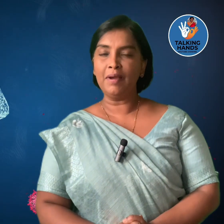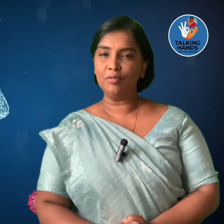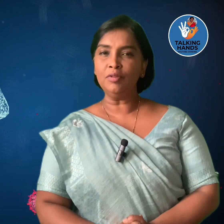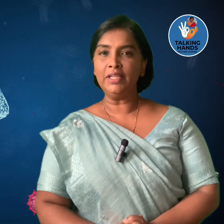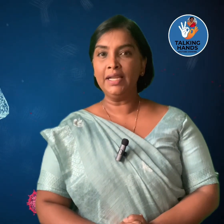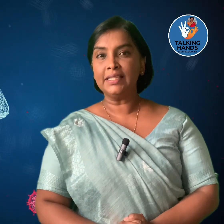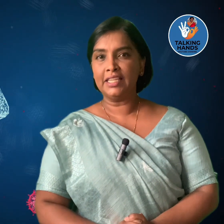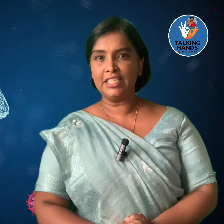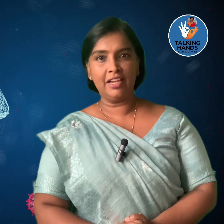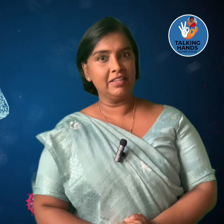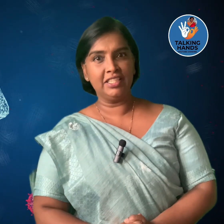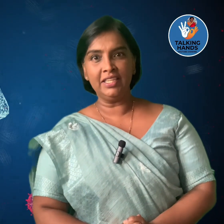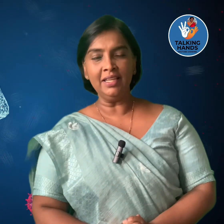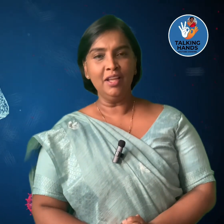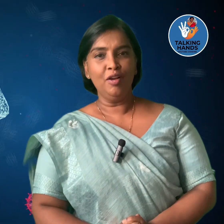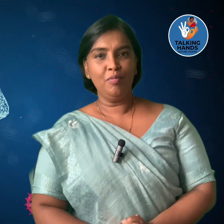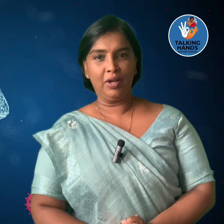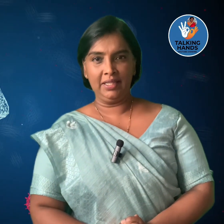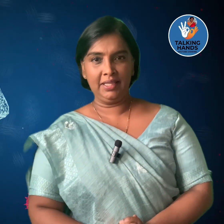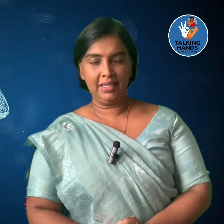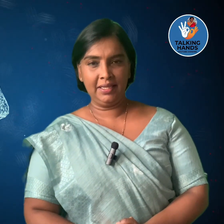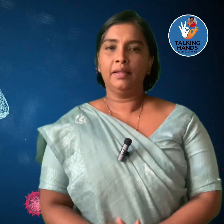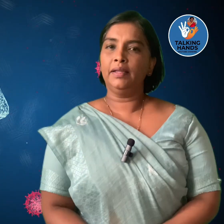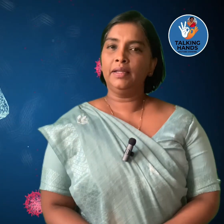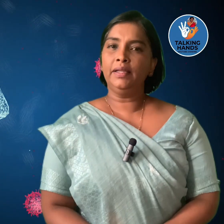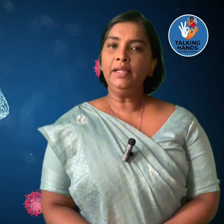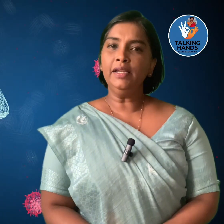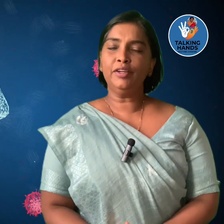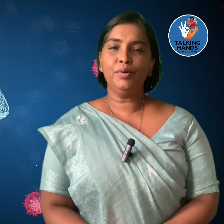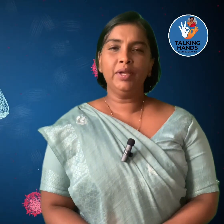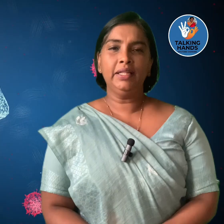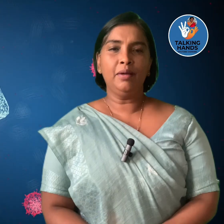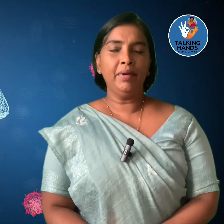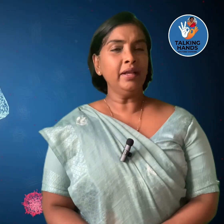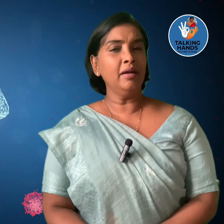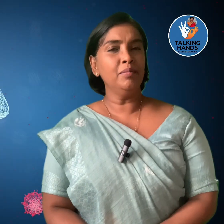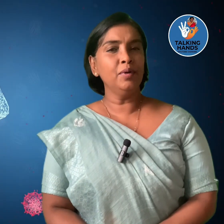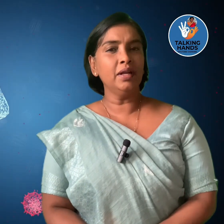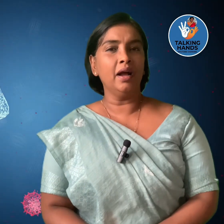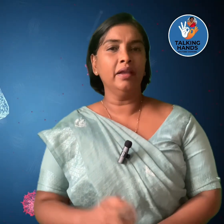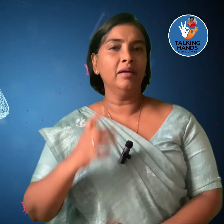බලමු ඊළඟ සංඥා වචනය මොකක්ද? ඊළඟ රෝගය තමයි කම්බුල් ගාය.